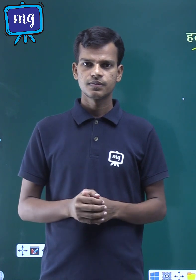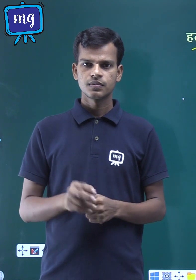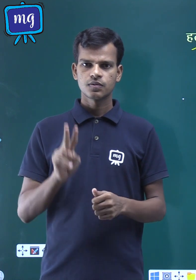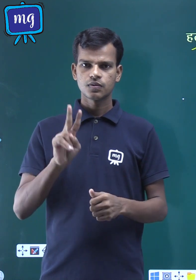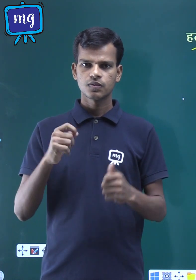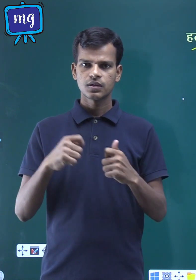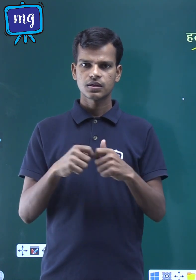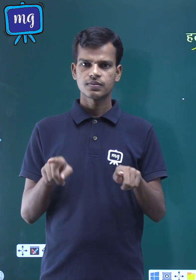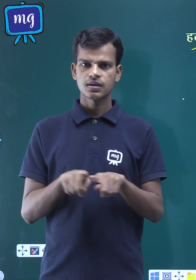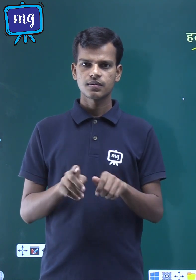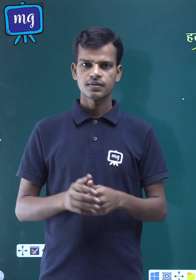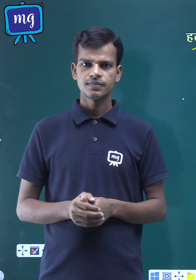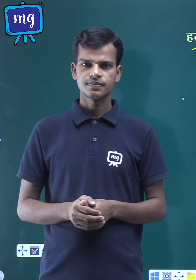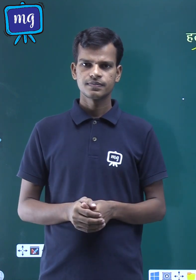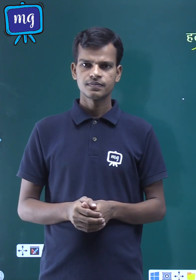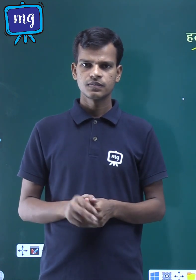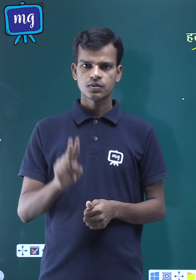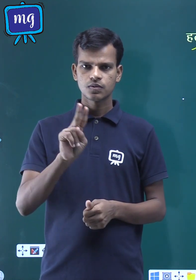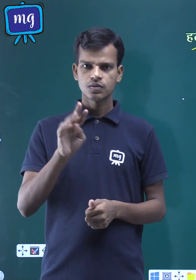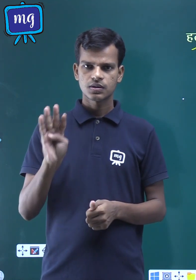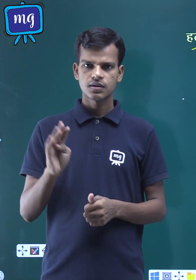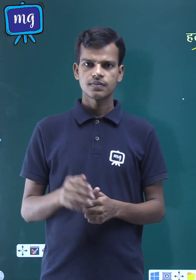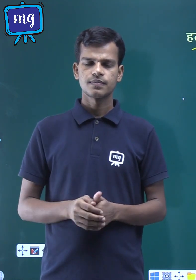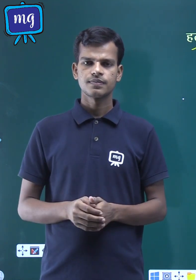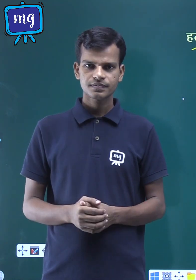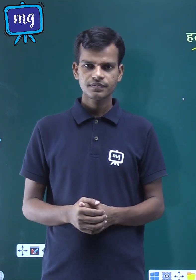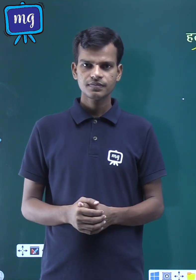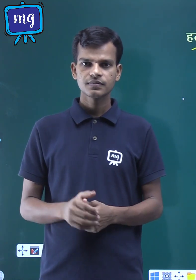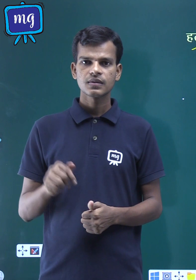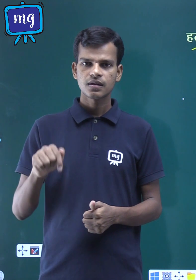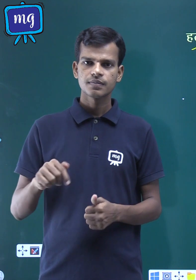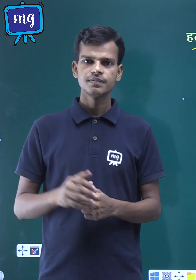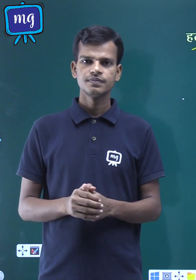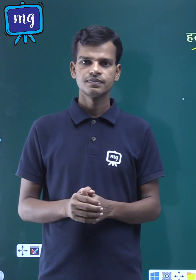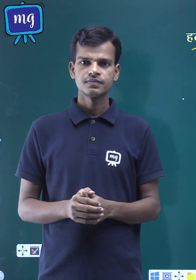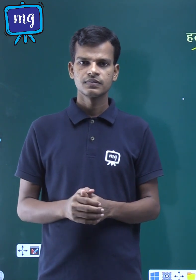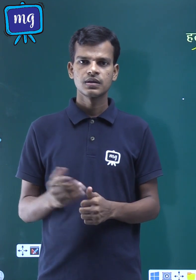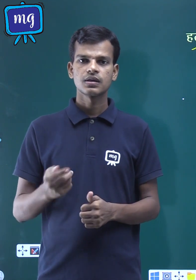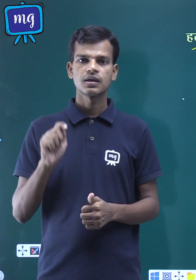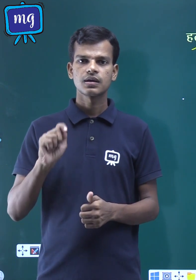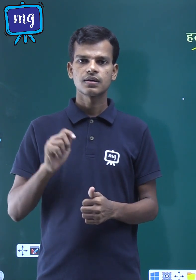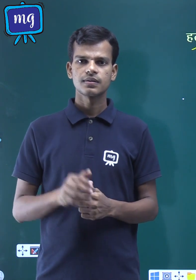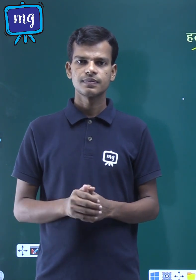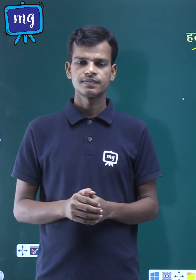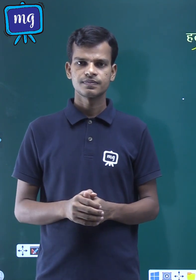2x बराबर 24। अब क्या करेंगे,